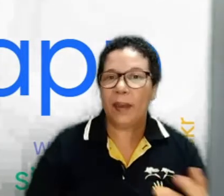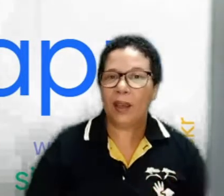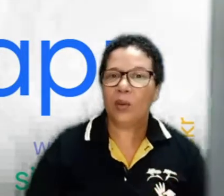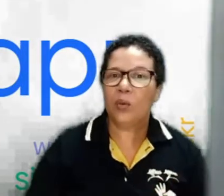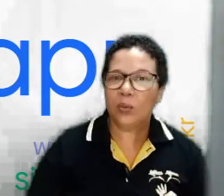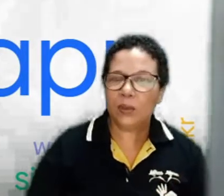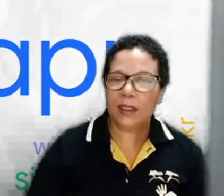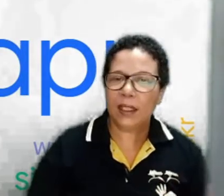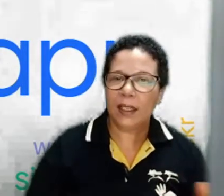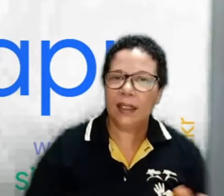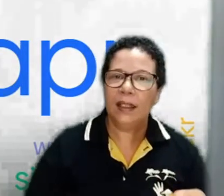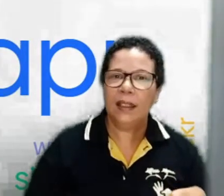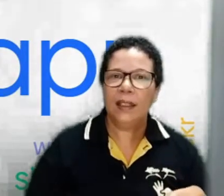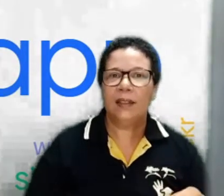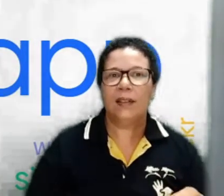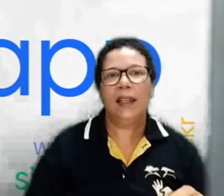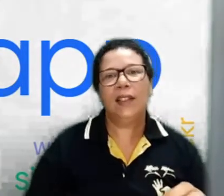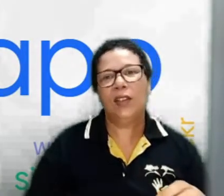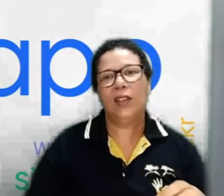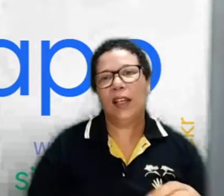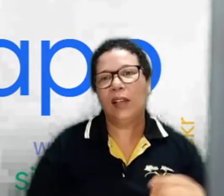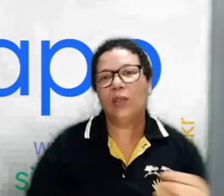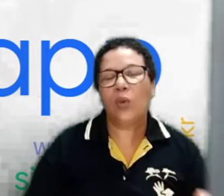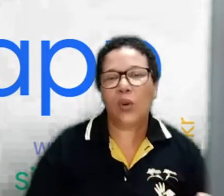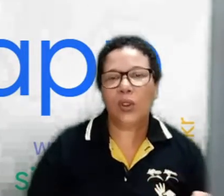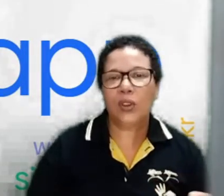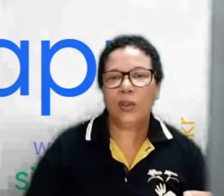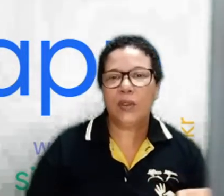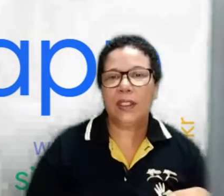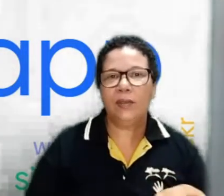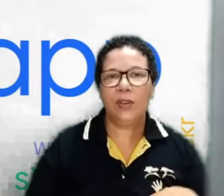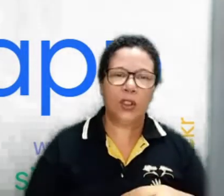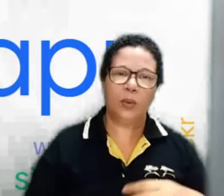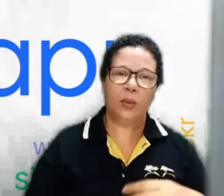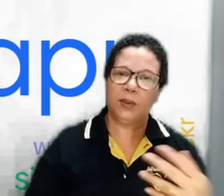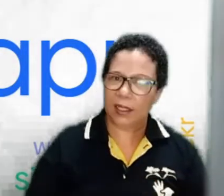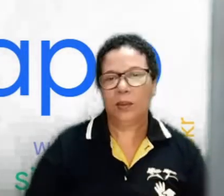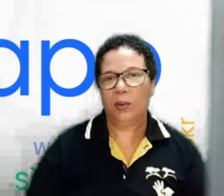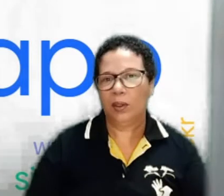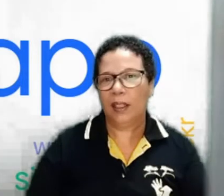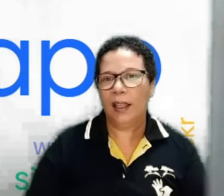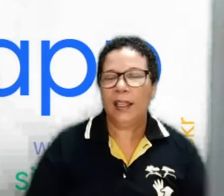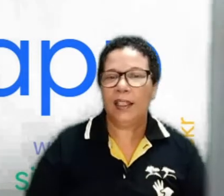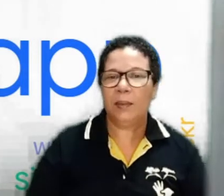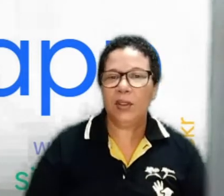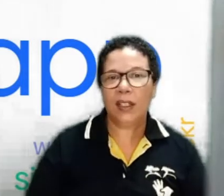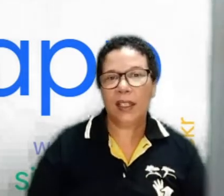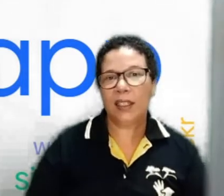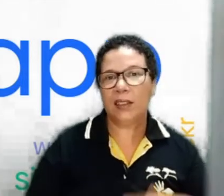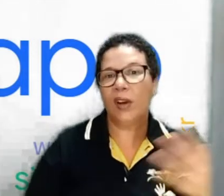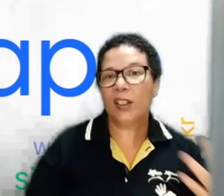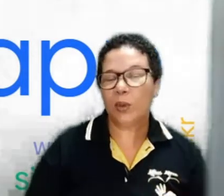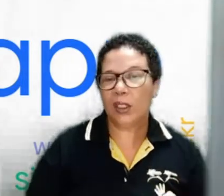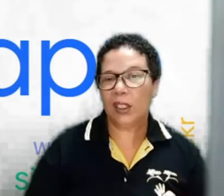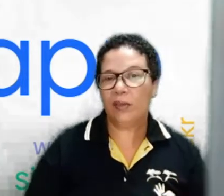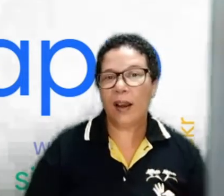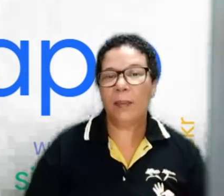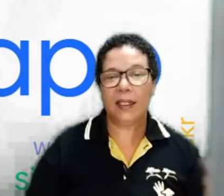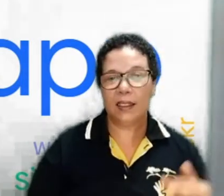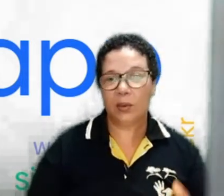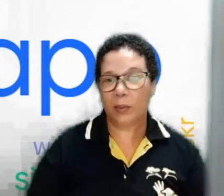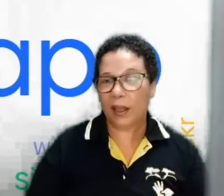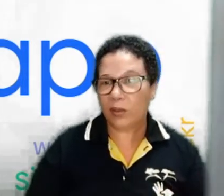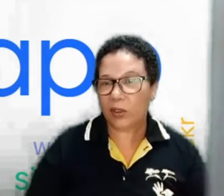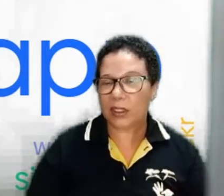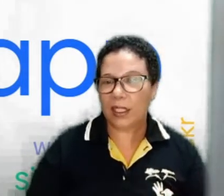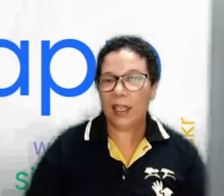uma pergunta, é gerado um código, você envia o código para as pessoas que você quer que responda, e à medida que elas vão respondendo, vai